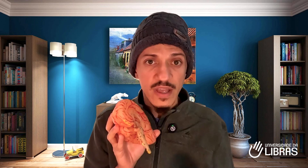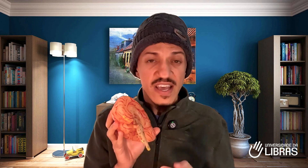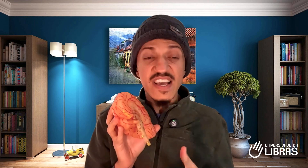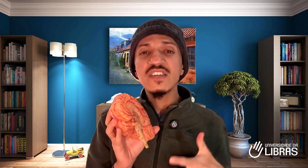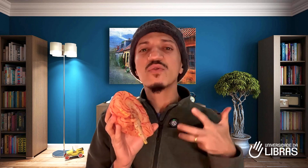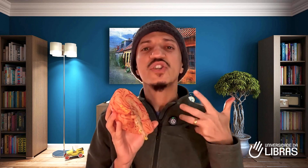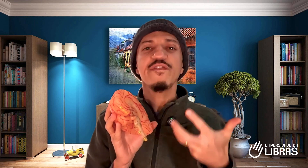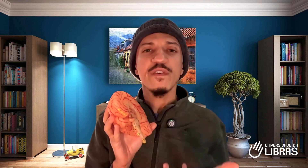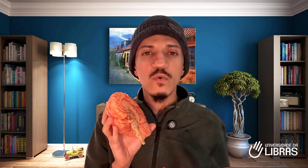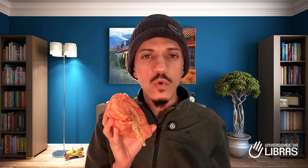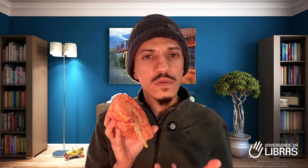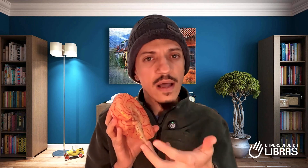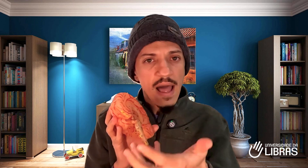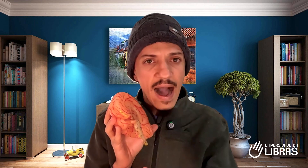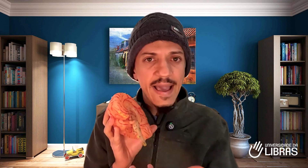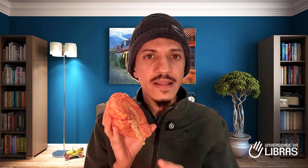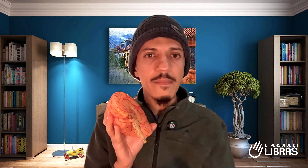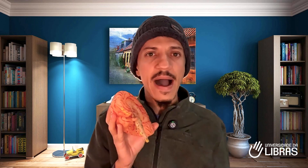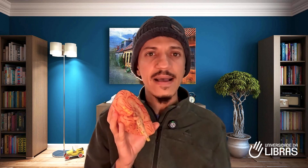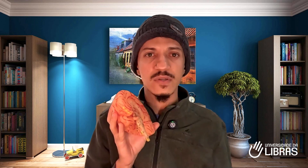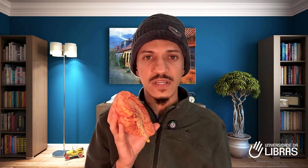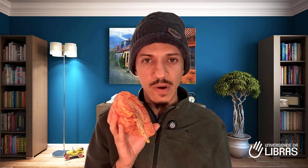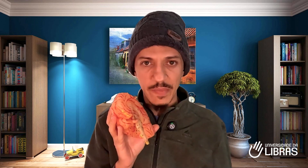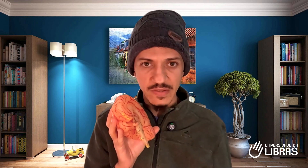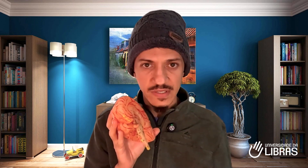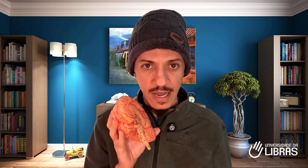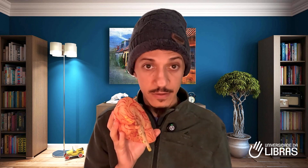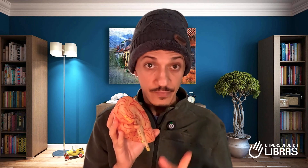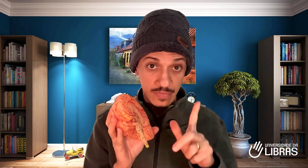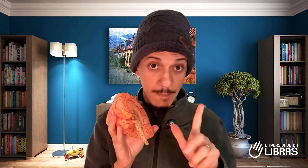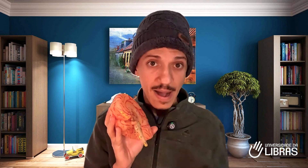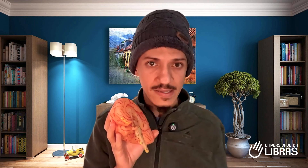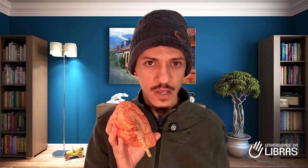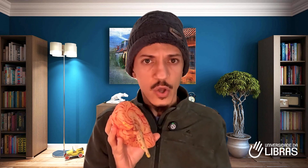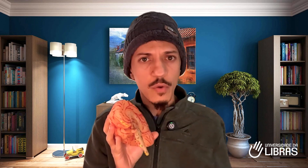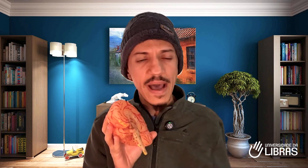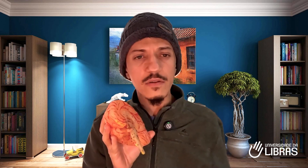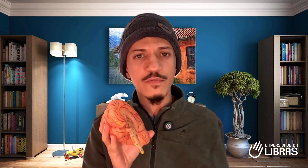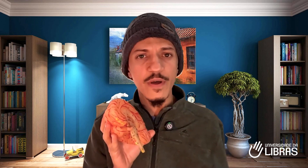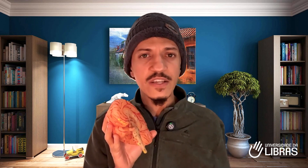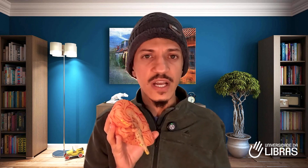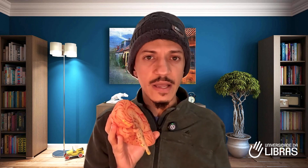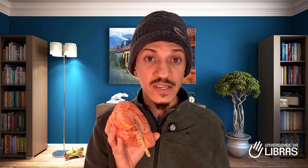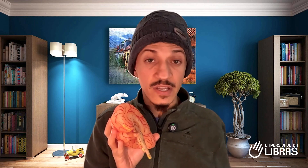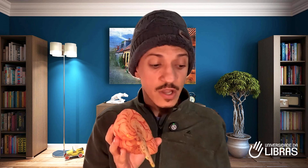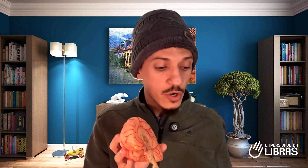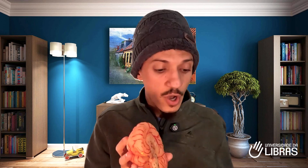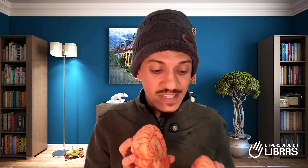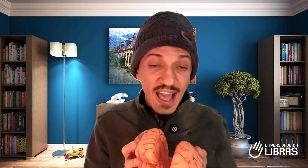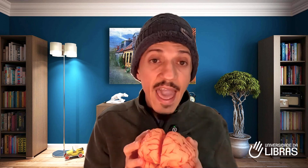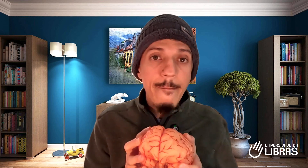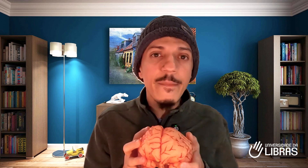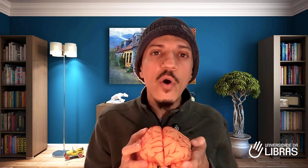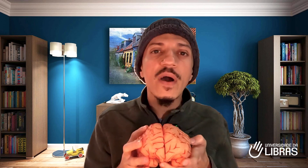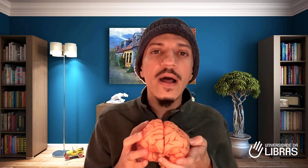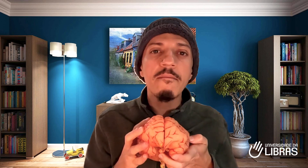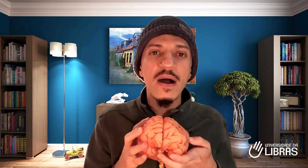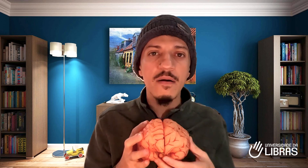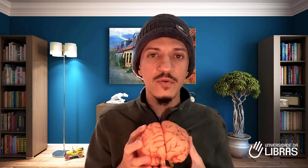isso dificulta ainda mais o seu aprendizado. Mas, no método Fluente em Libras, nós reprogramamos